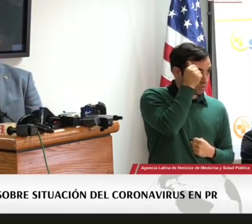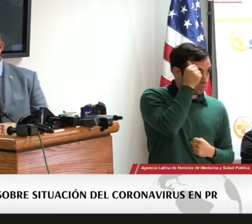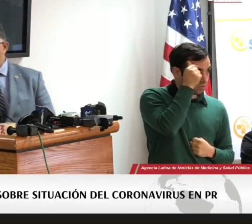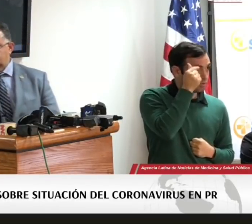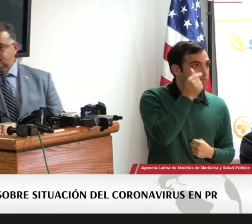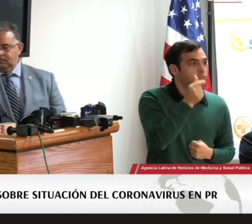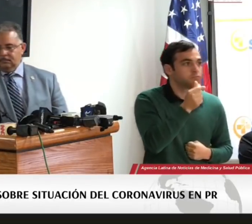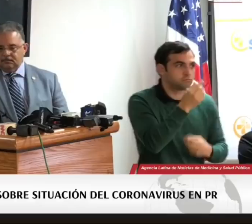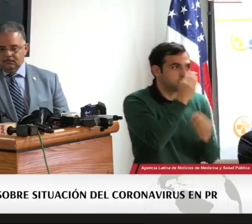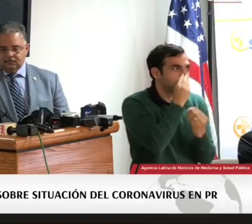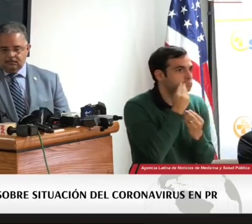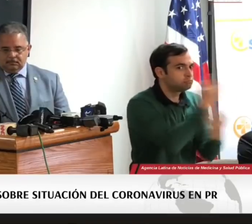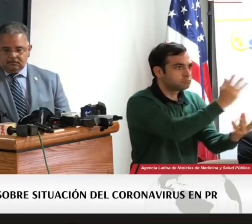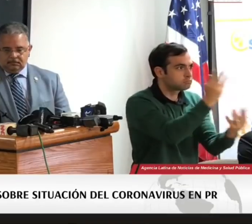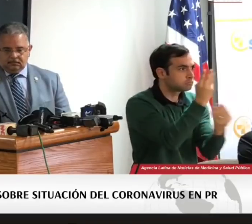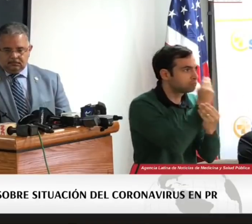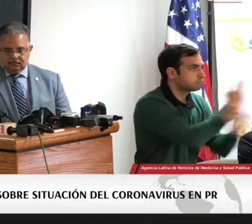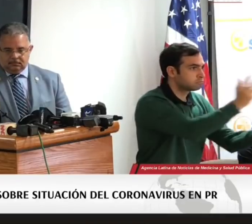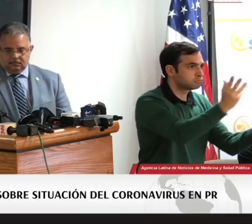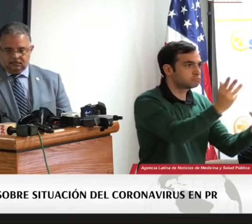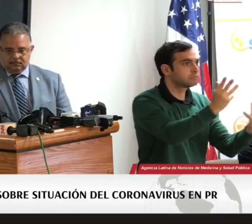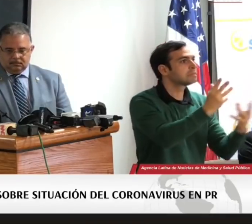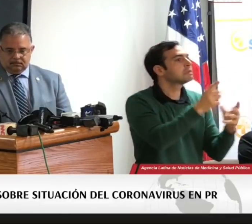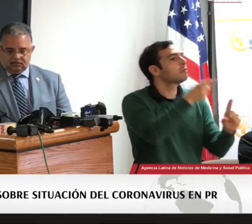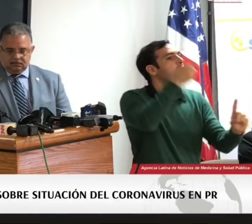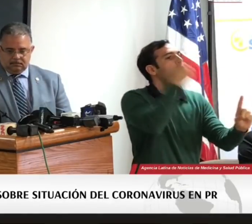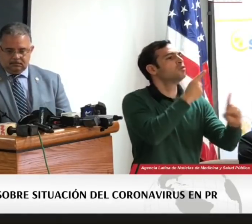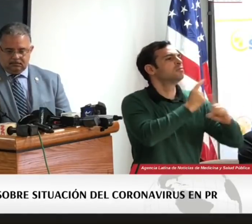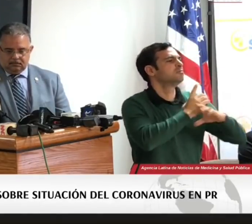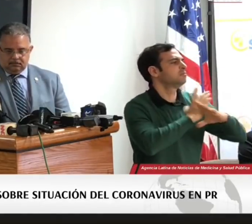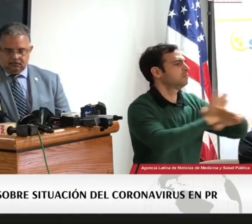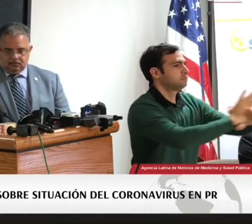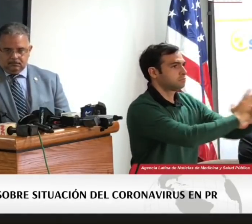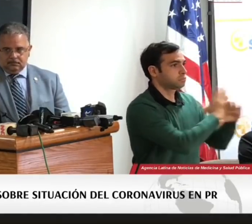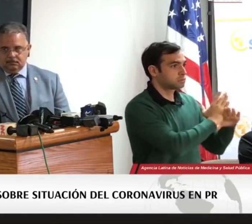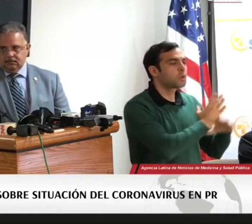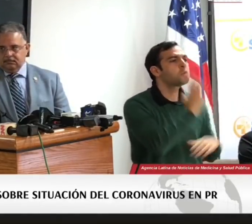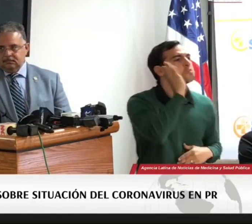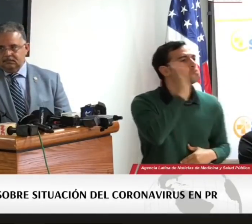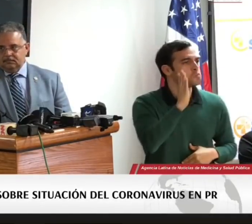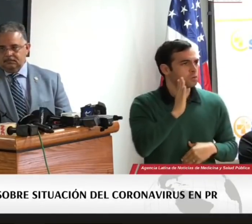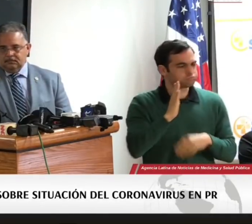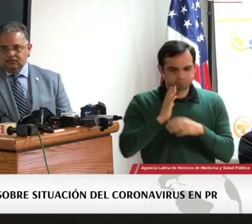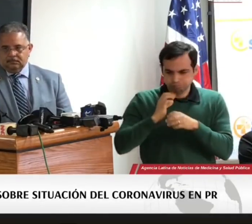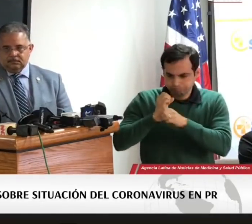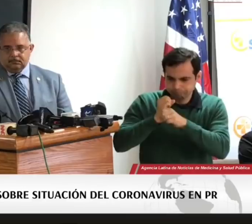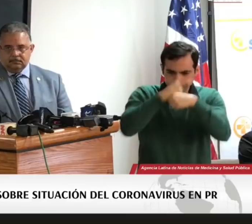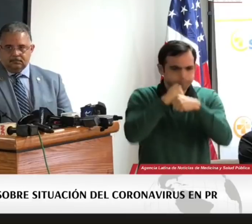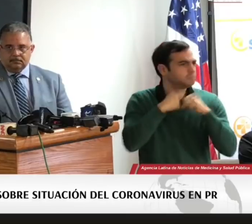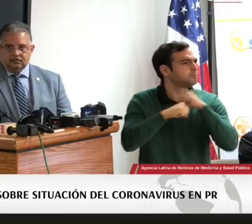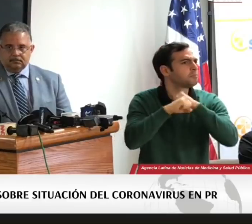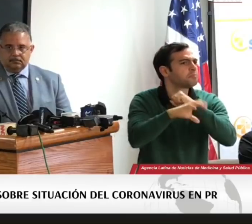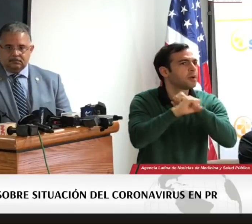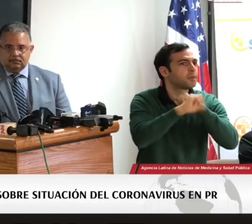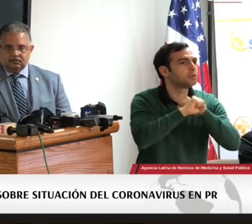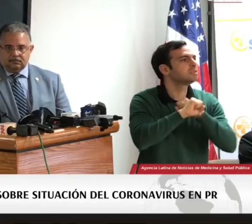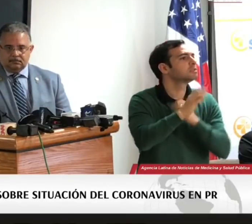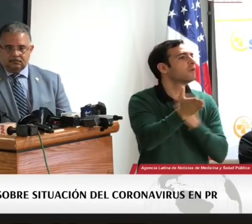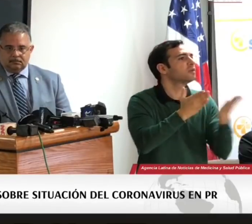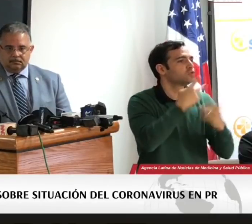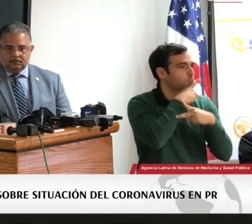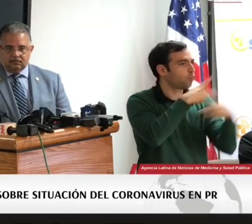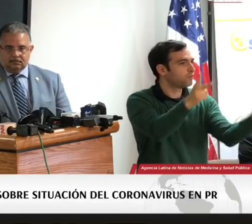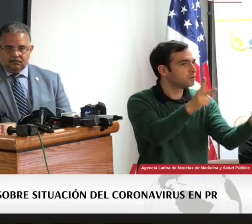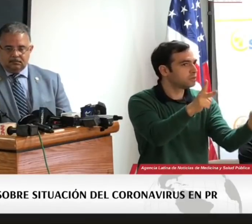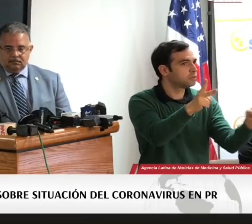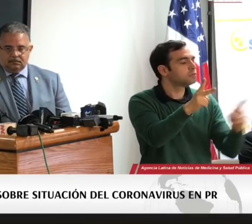mensaje de prevención. Se van a preparar unas campañas de prevención de servicio público para que